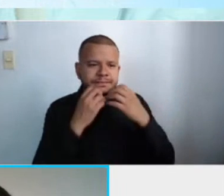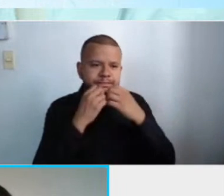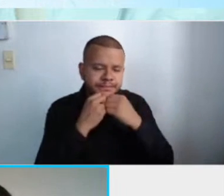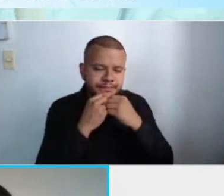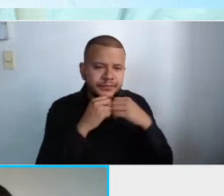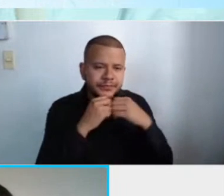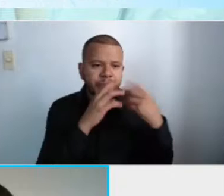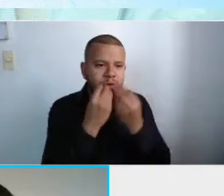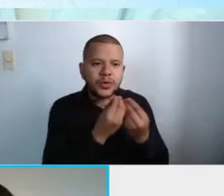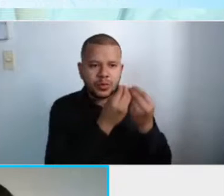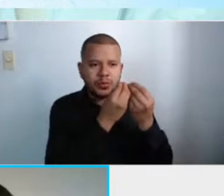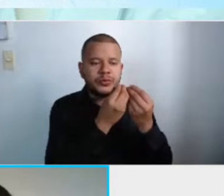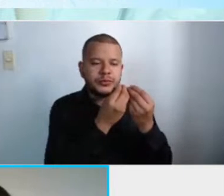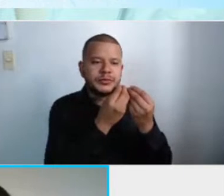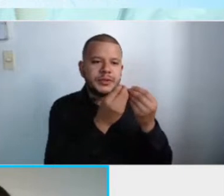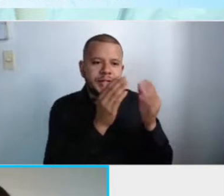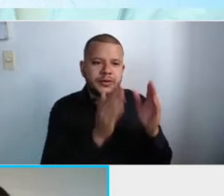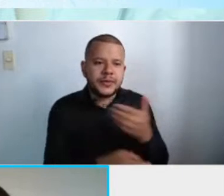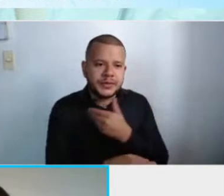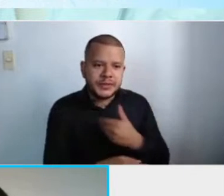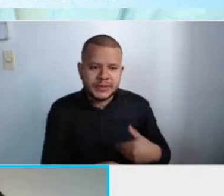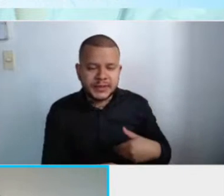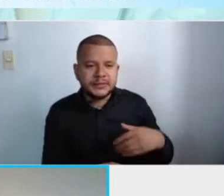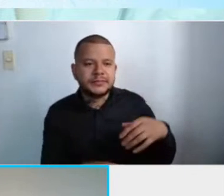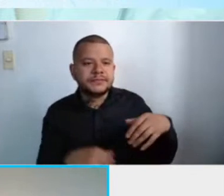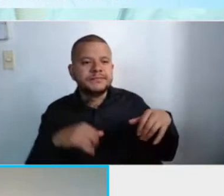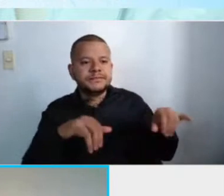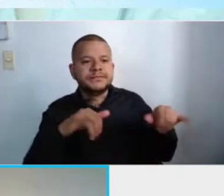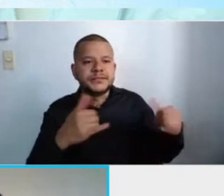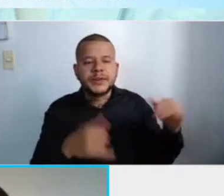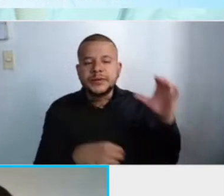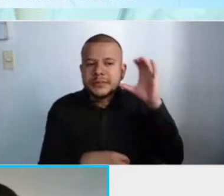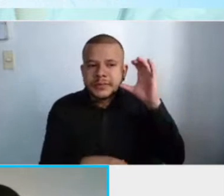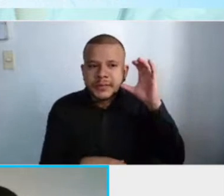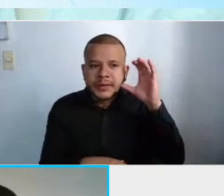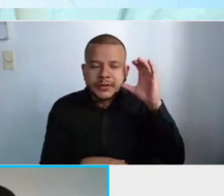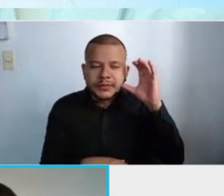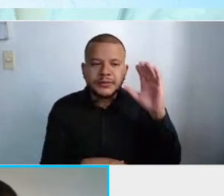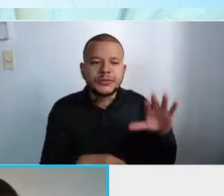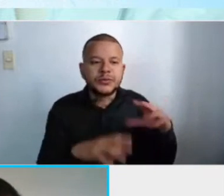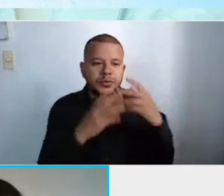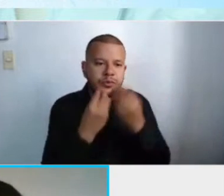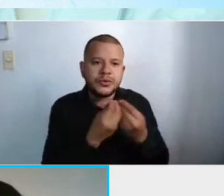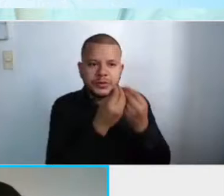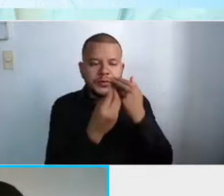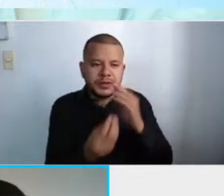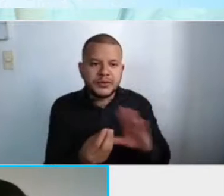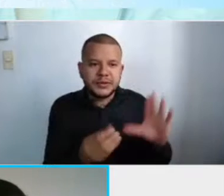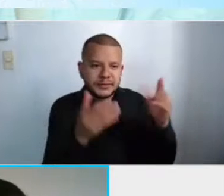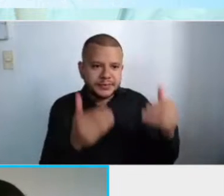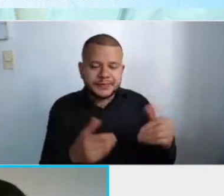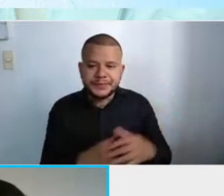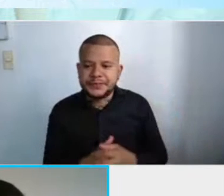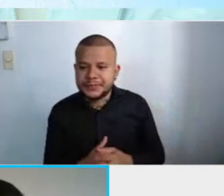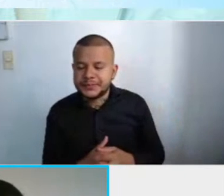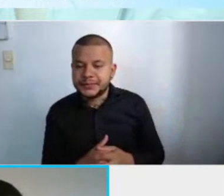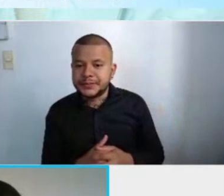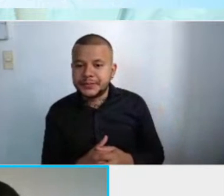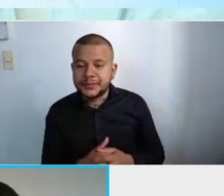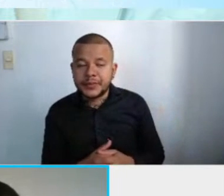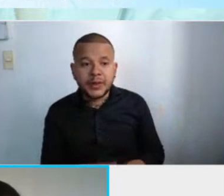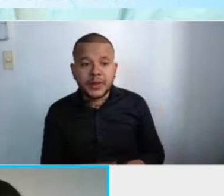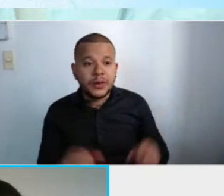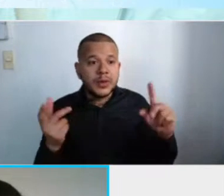consejero, el doctor Jairo Kropatowski, que se encuentra ahora en el Consejo Nacional de Discapacidad. Bueno, Ricardo, sin más preámbulos,